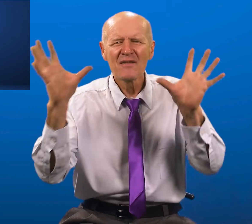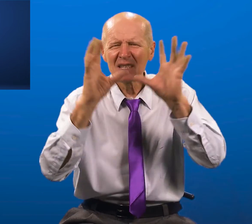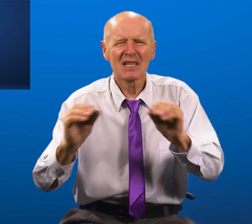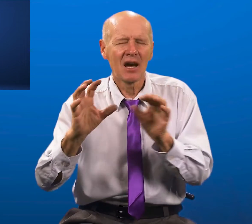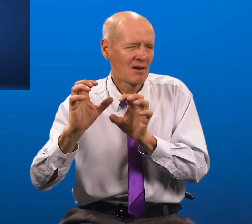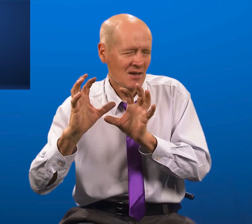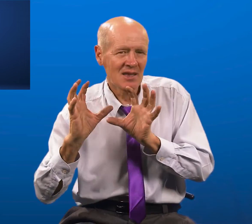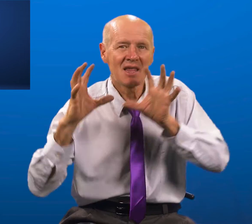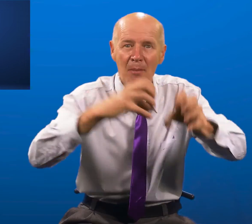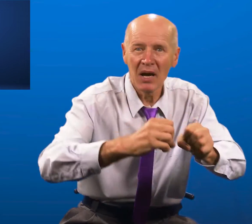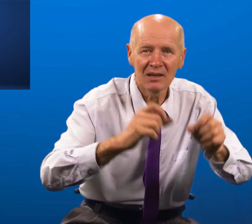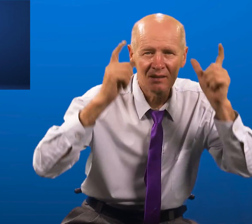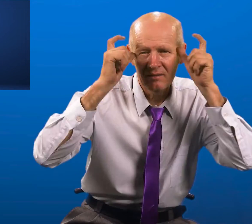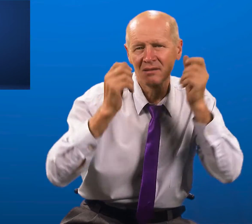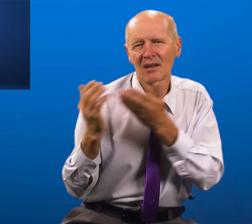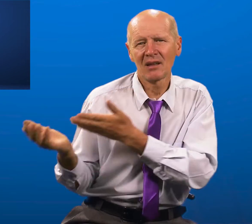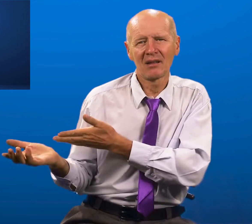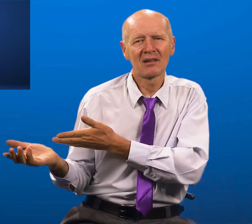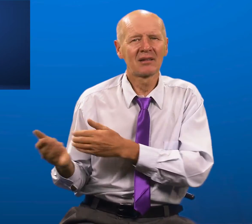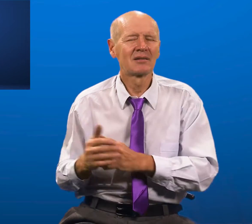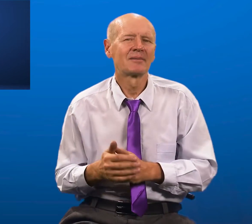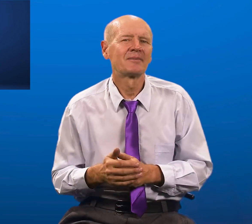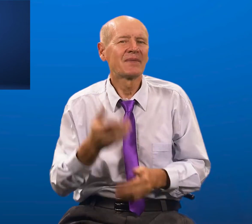если человек верен Господу.